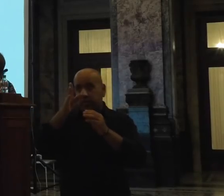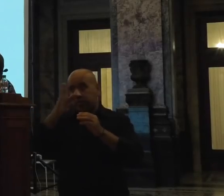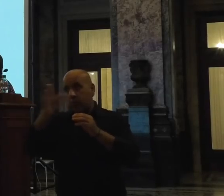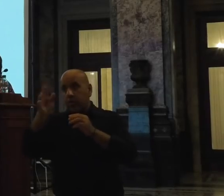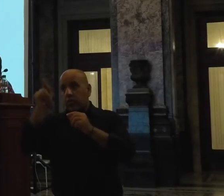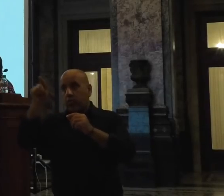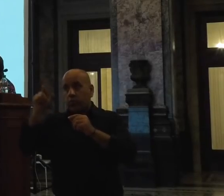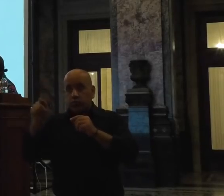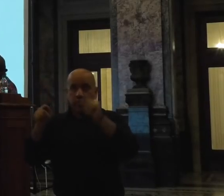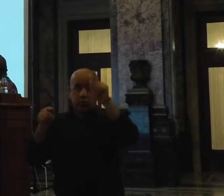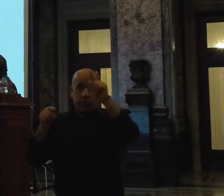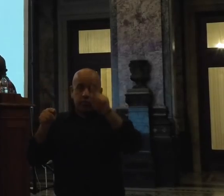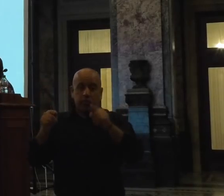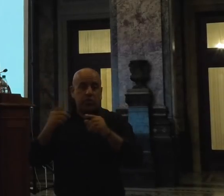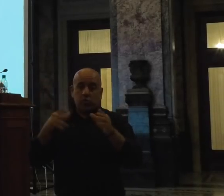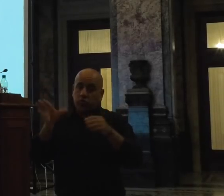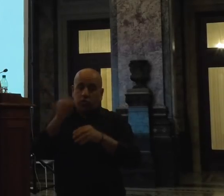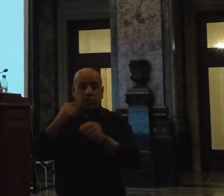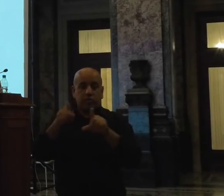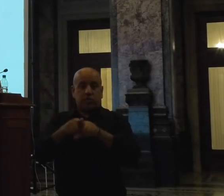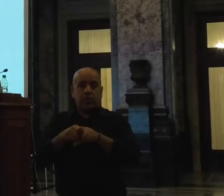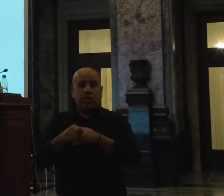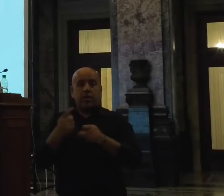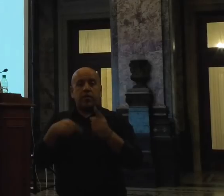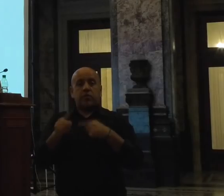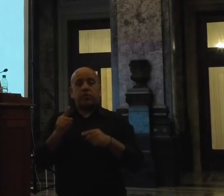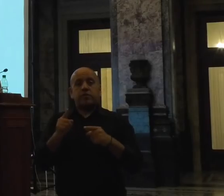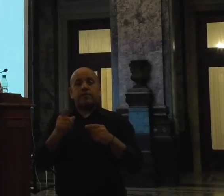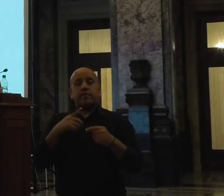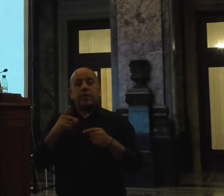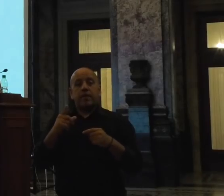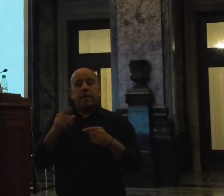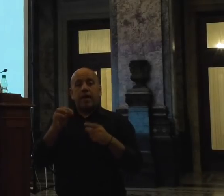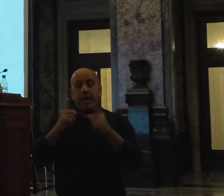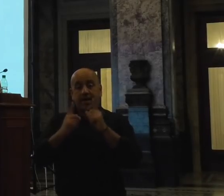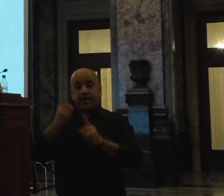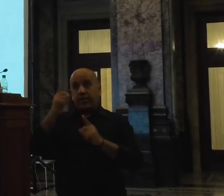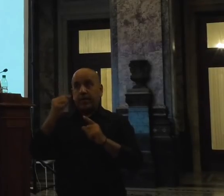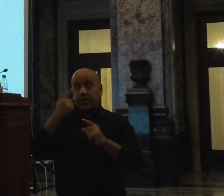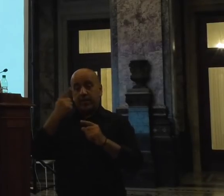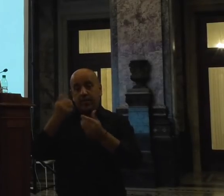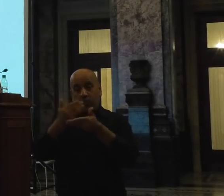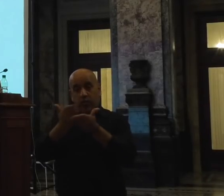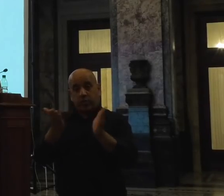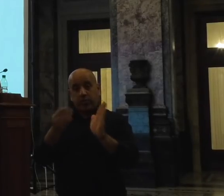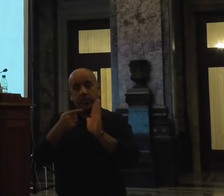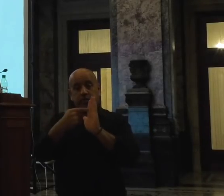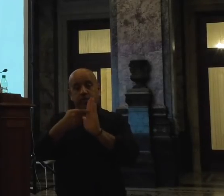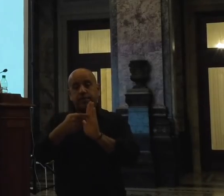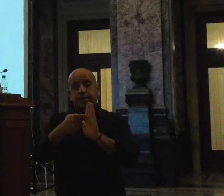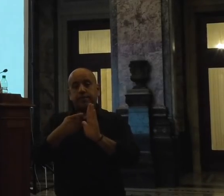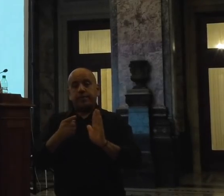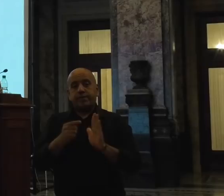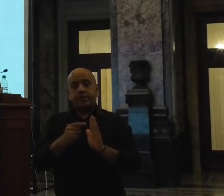exactamente igual. Y lo que les demuestro aquí en los paneles de arriba, vemos con la